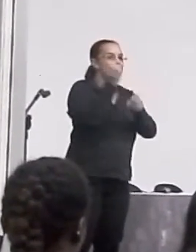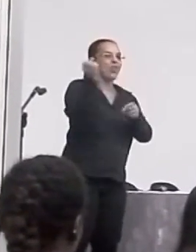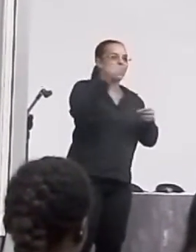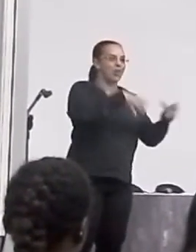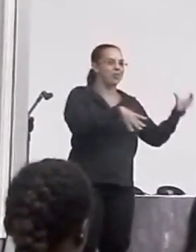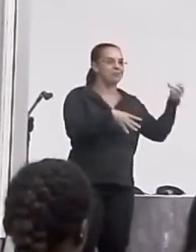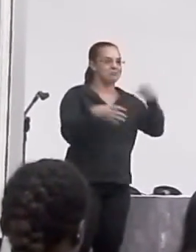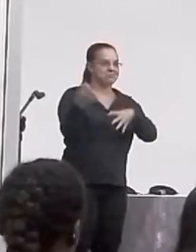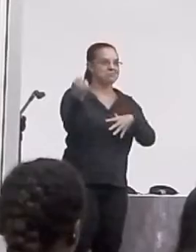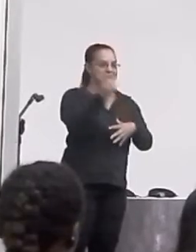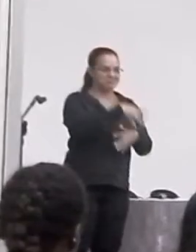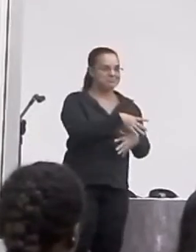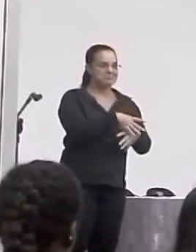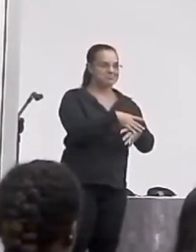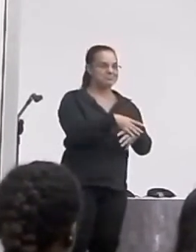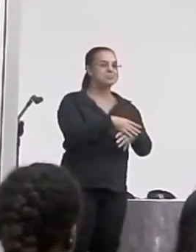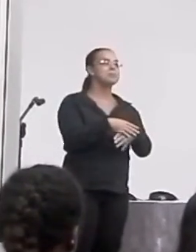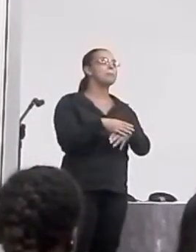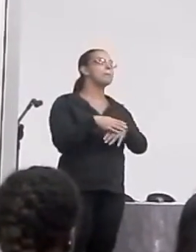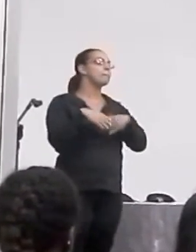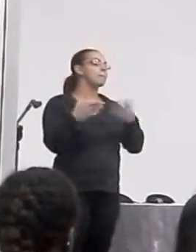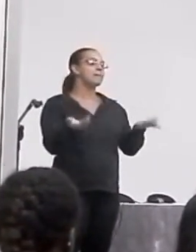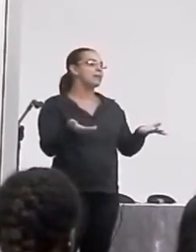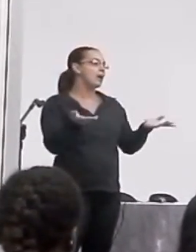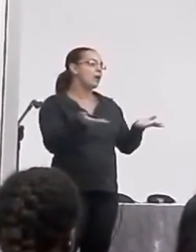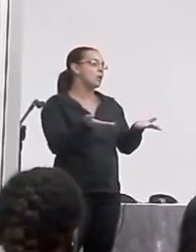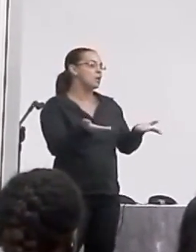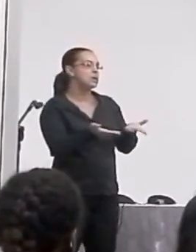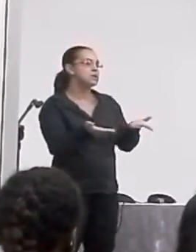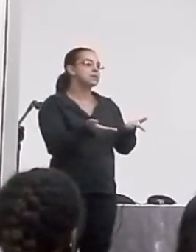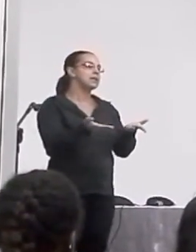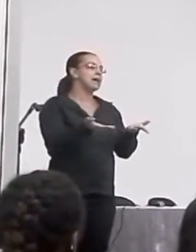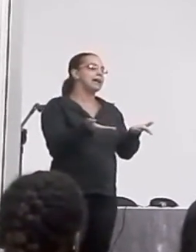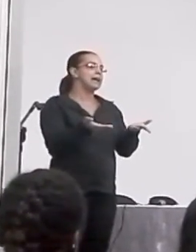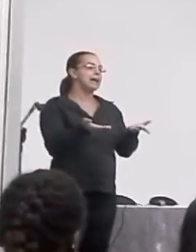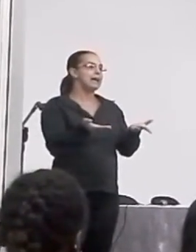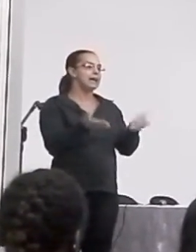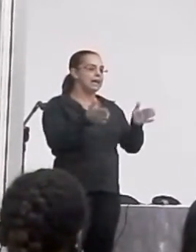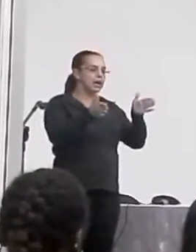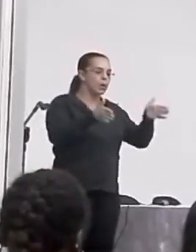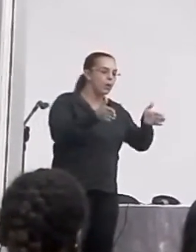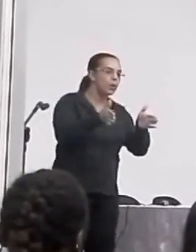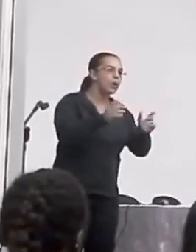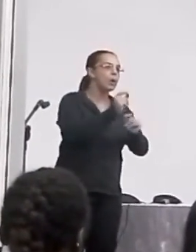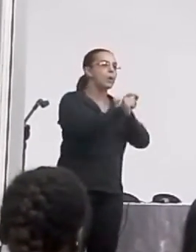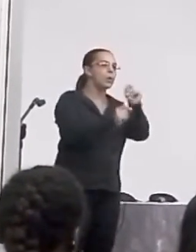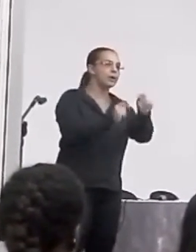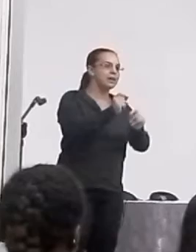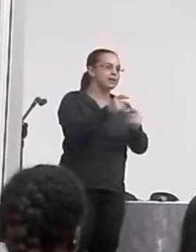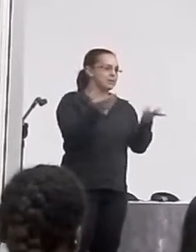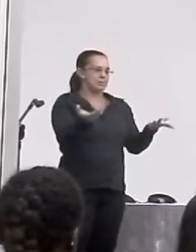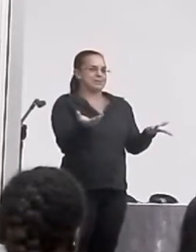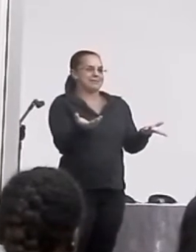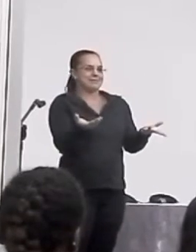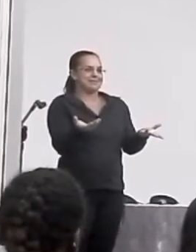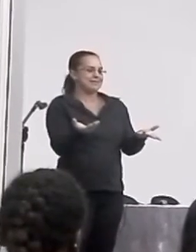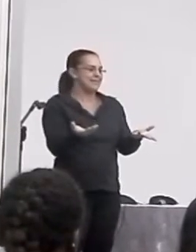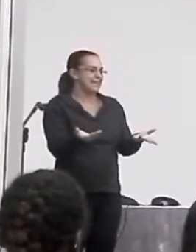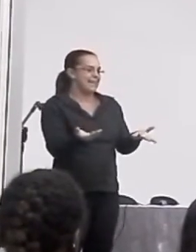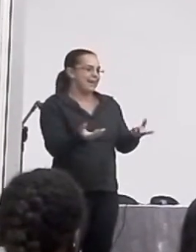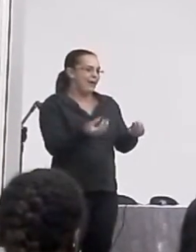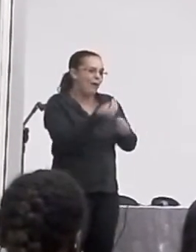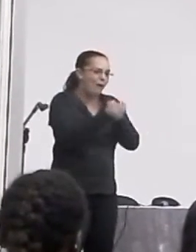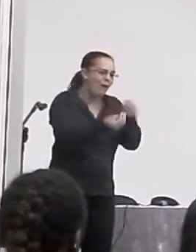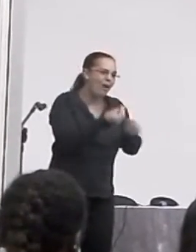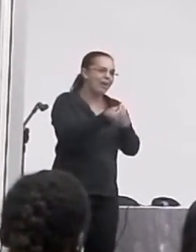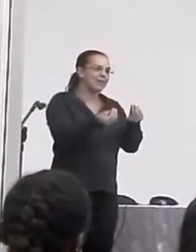momento, 1980, hoje é um dia um novo dia. Um momento onde todo mundo descobre, mas ele foi nazi, que horror. Se sabe,